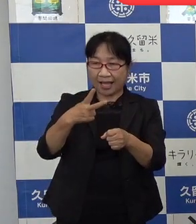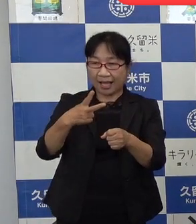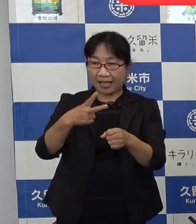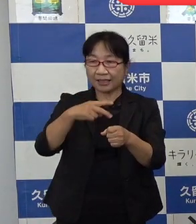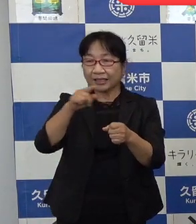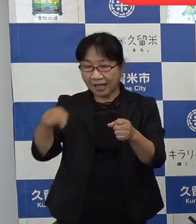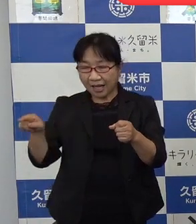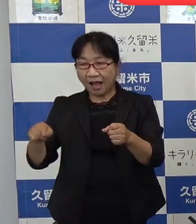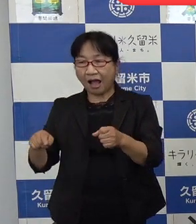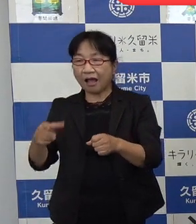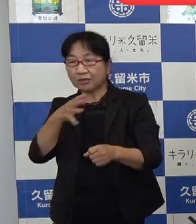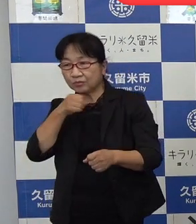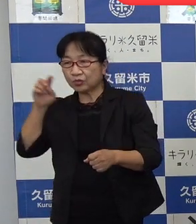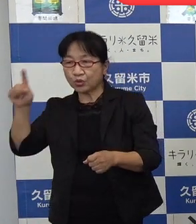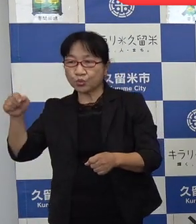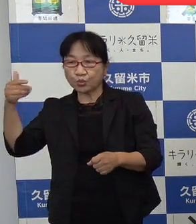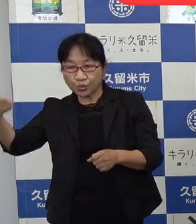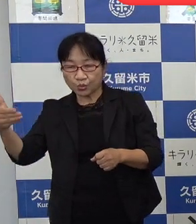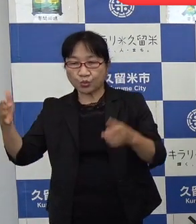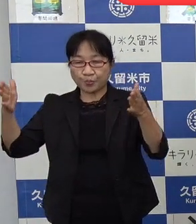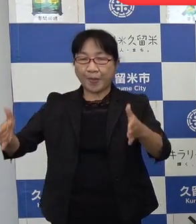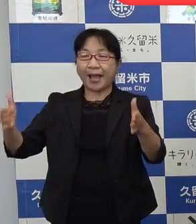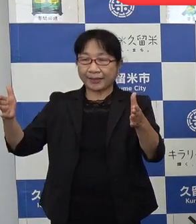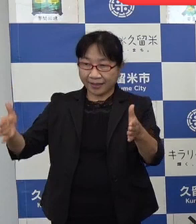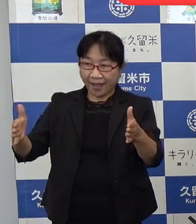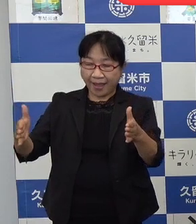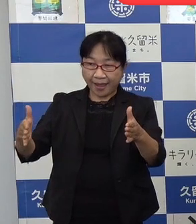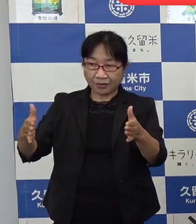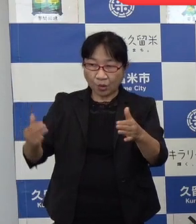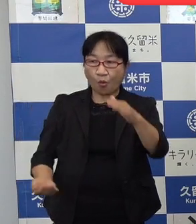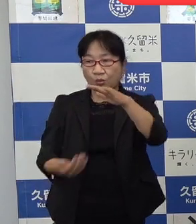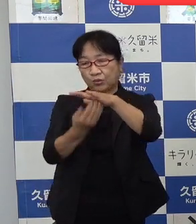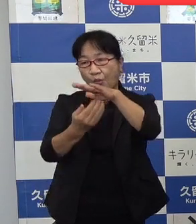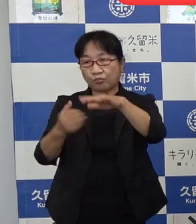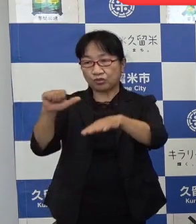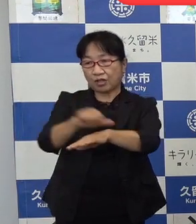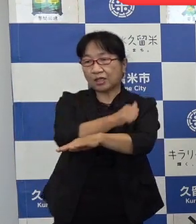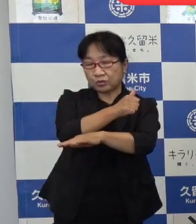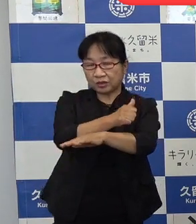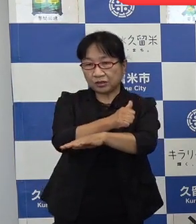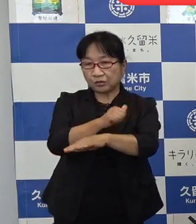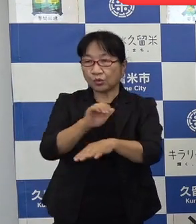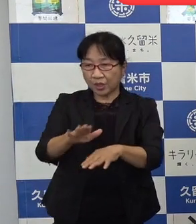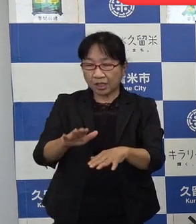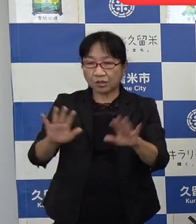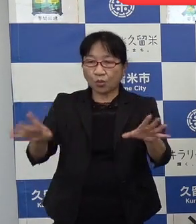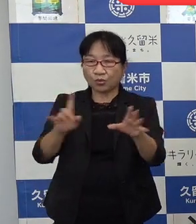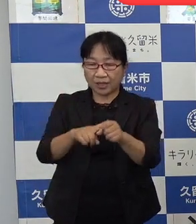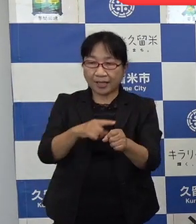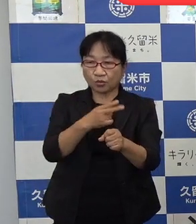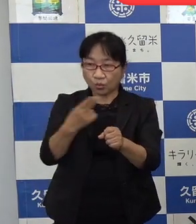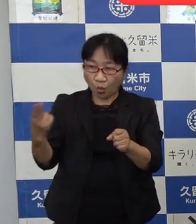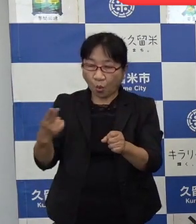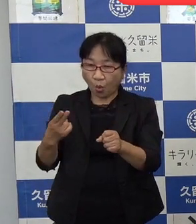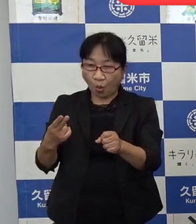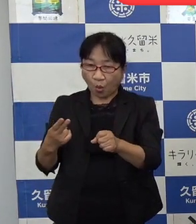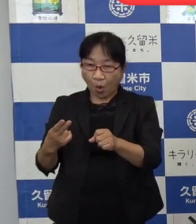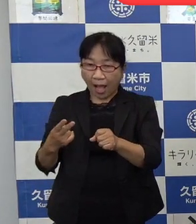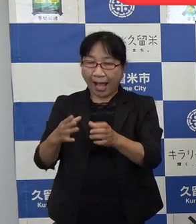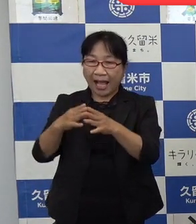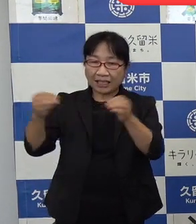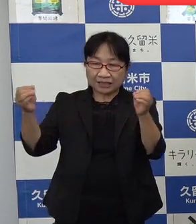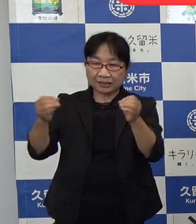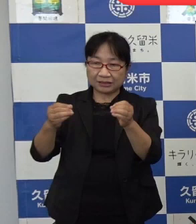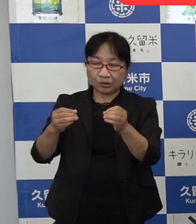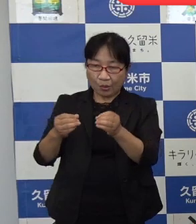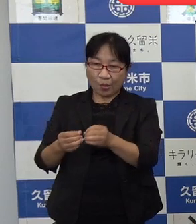歳となるジュニアアスリートを対象としたトップアスリートです。今年度は全日本柔道連盟の強化指定